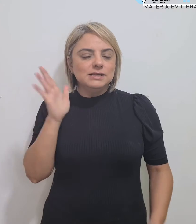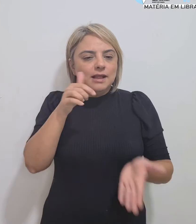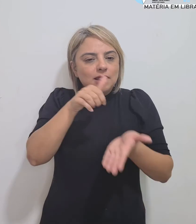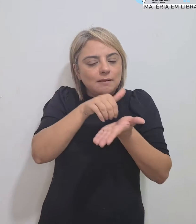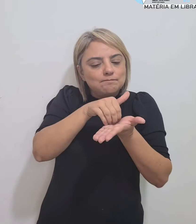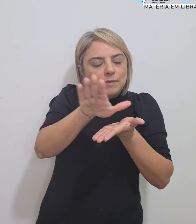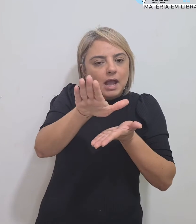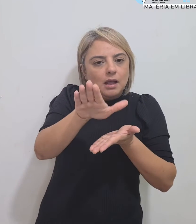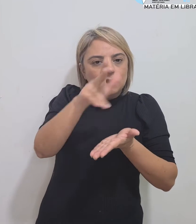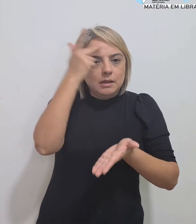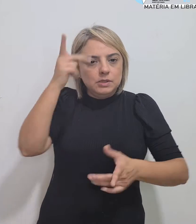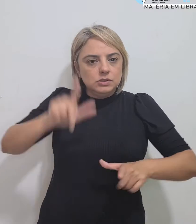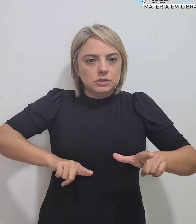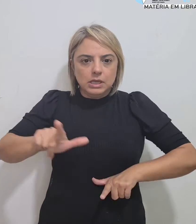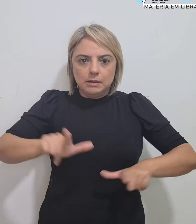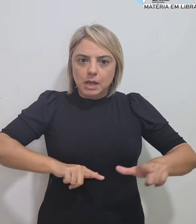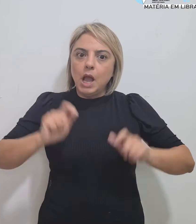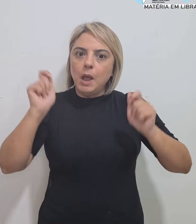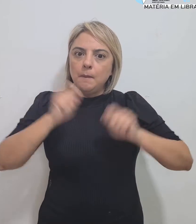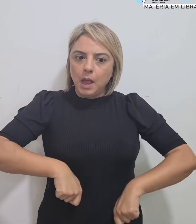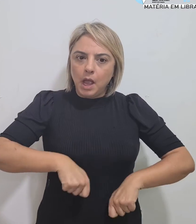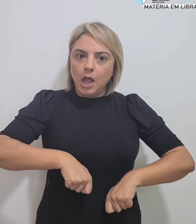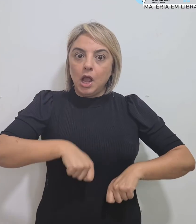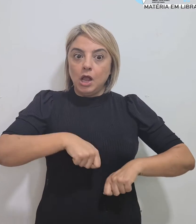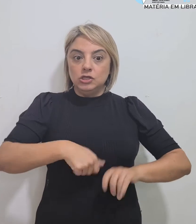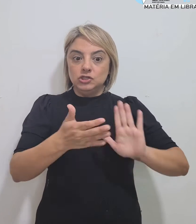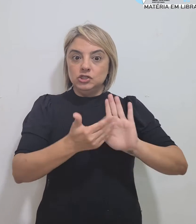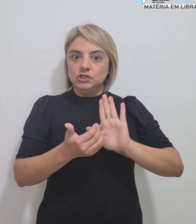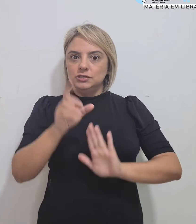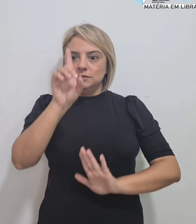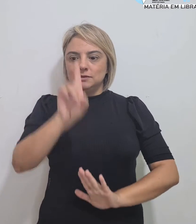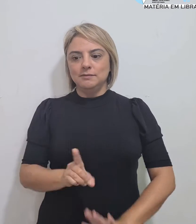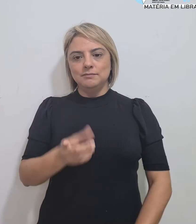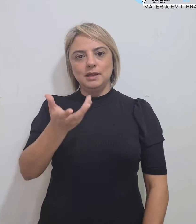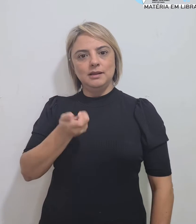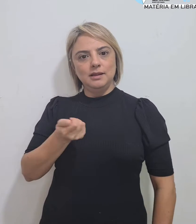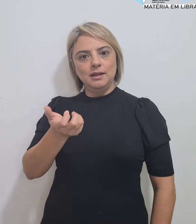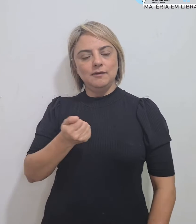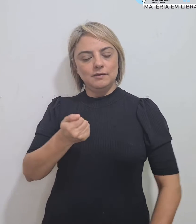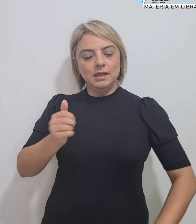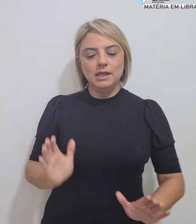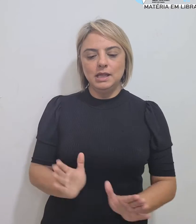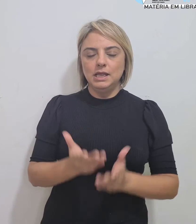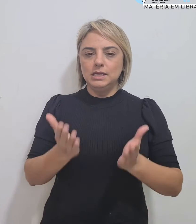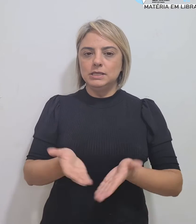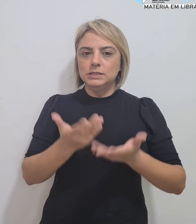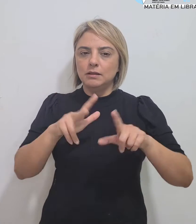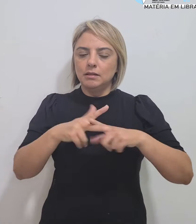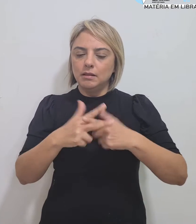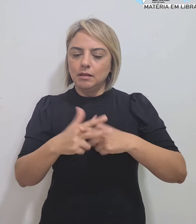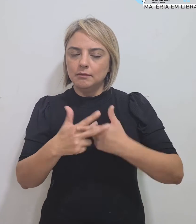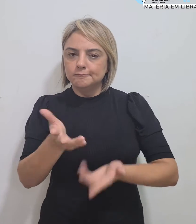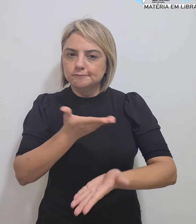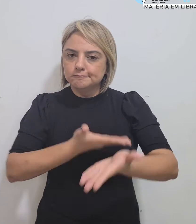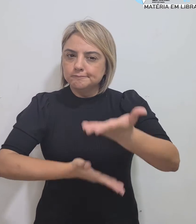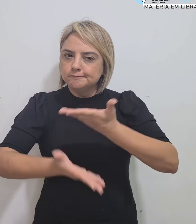desligamento do servidor, possibilita a retirada de direitos e benefícios, incentiva instrumentos de cooperação,